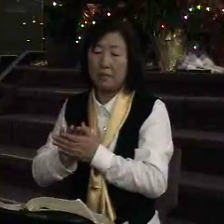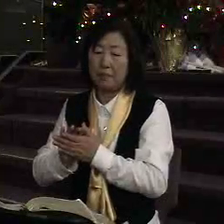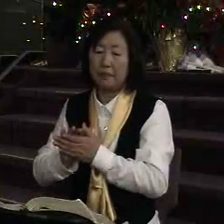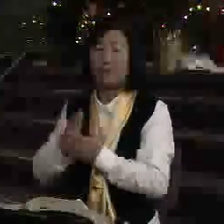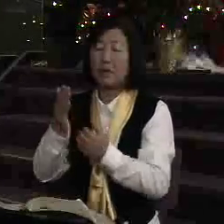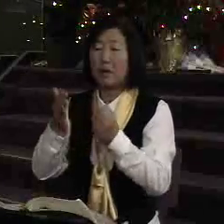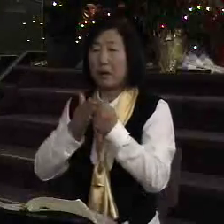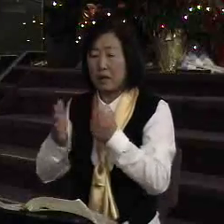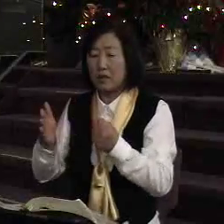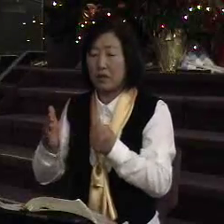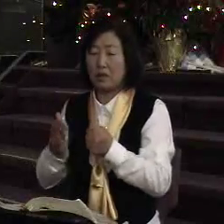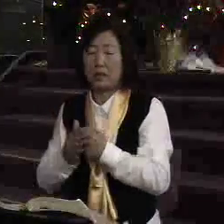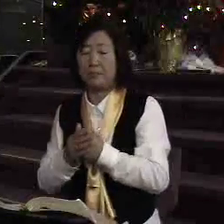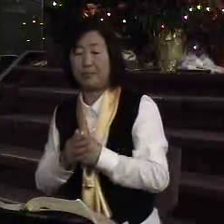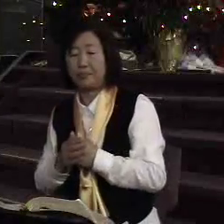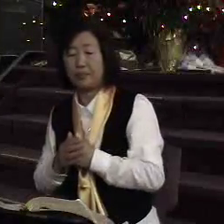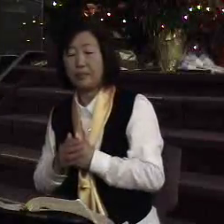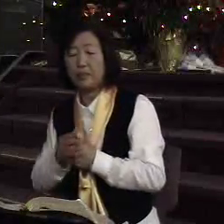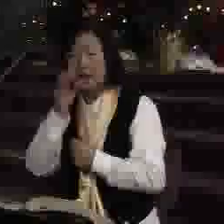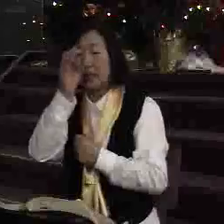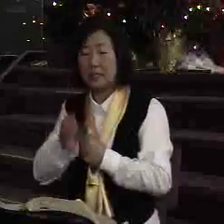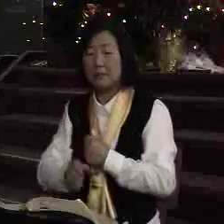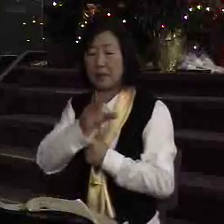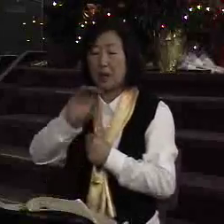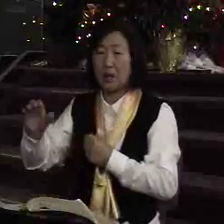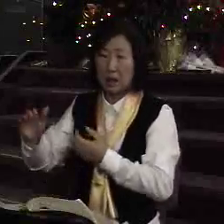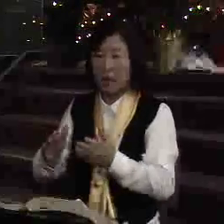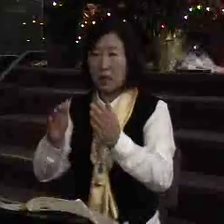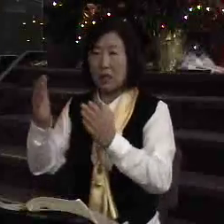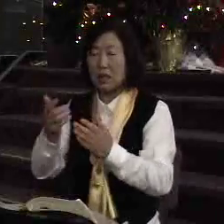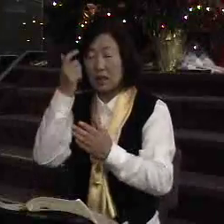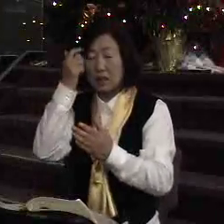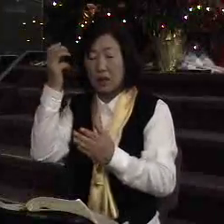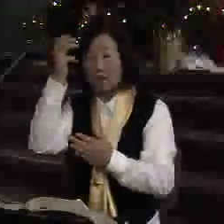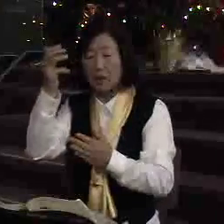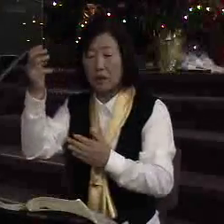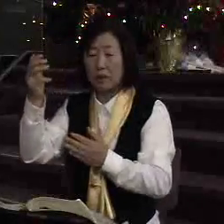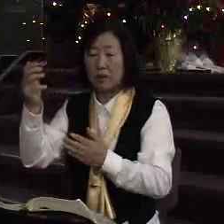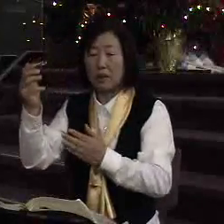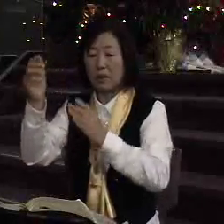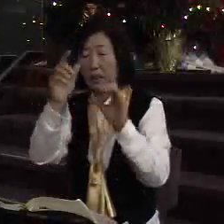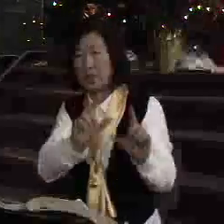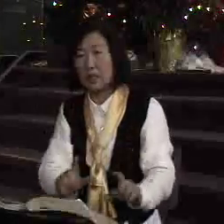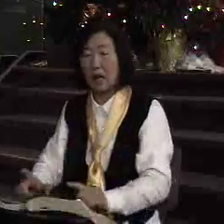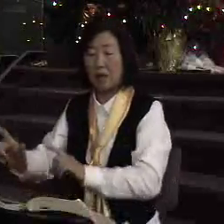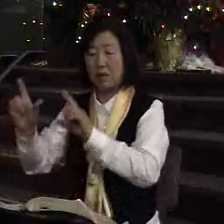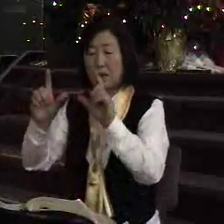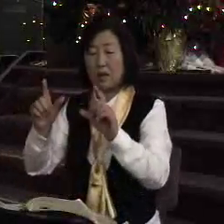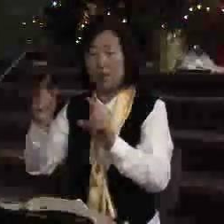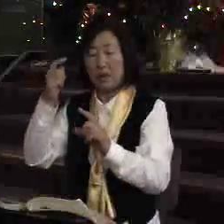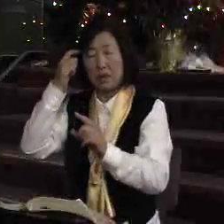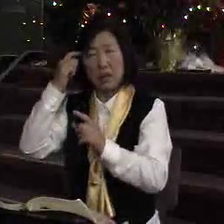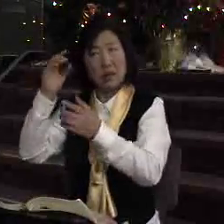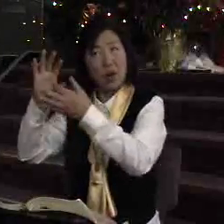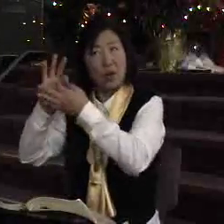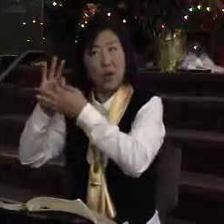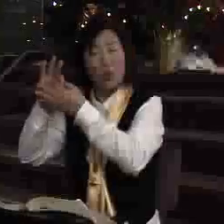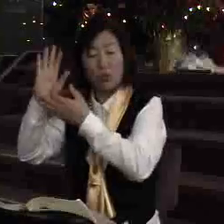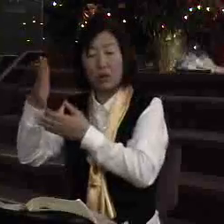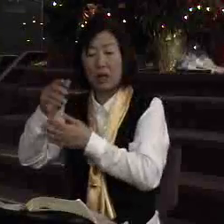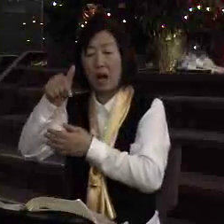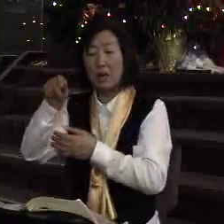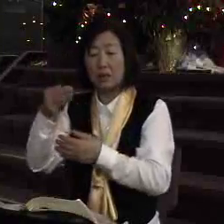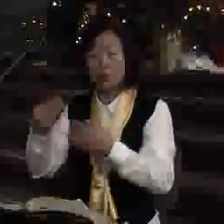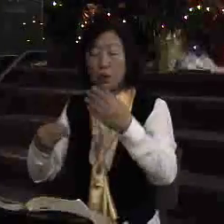여러분, 그래서인지 십자가의 길과 성령님 안에서 사는 삶은 연결되어 있습니다. 갈라디아서